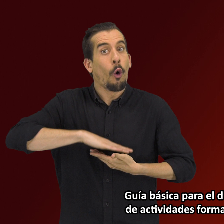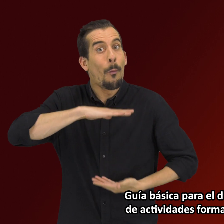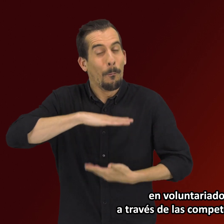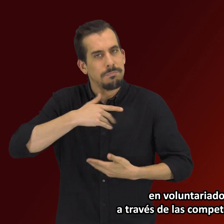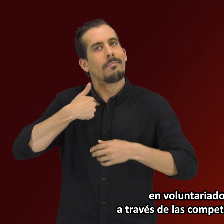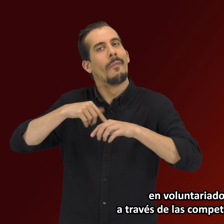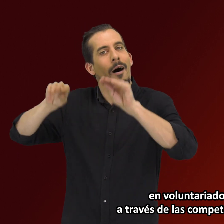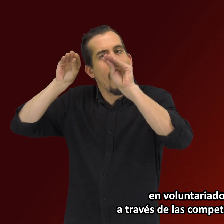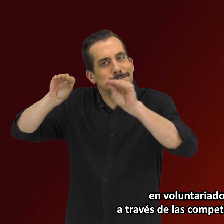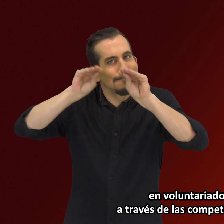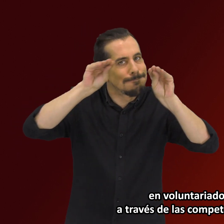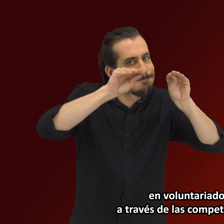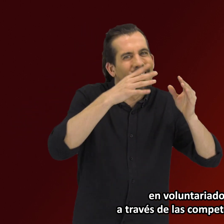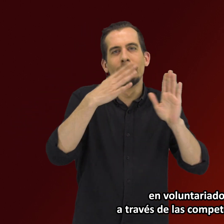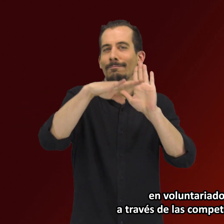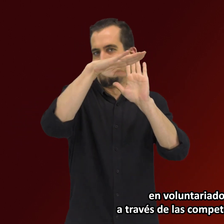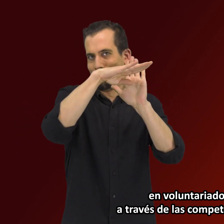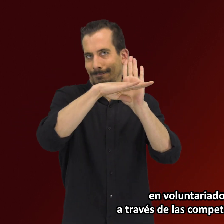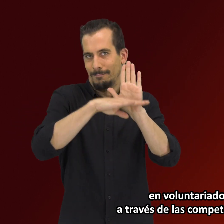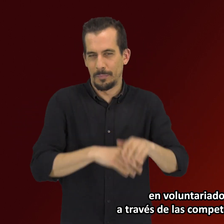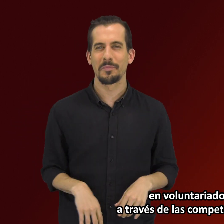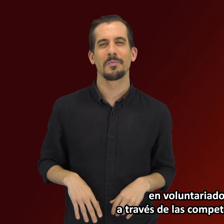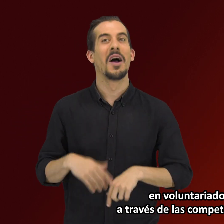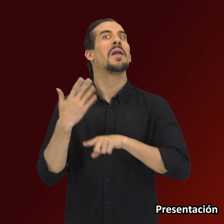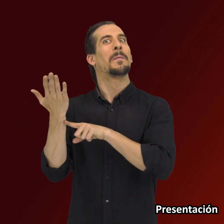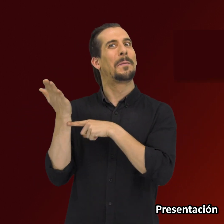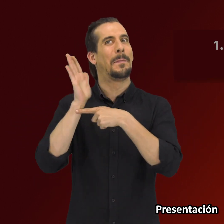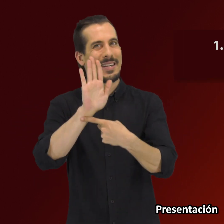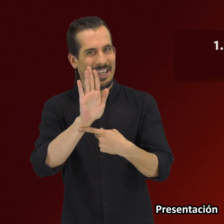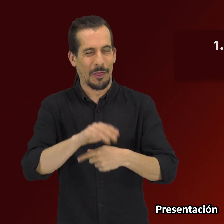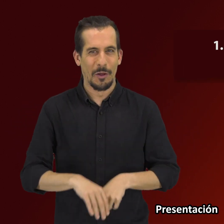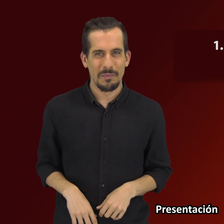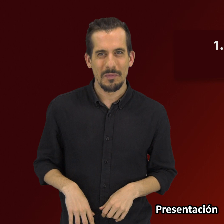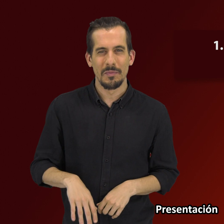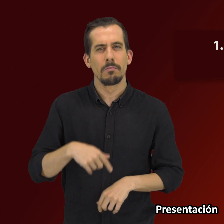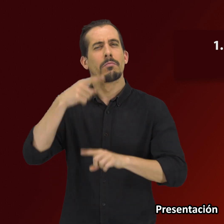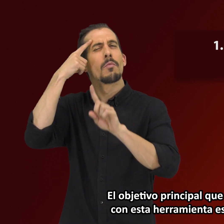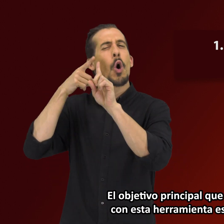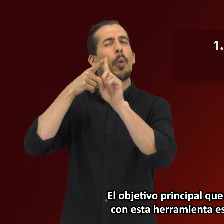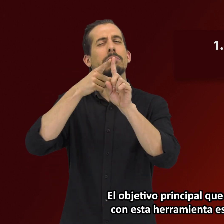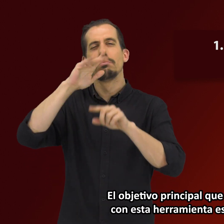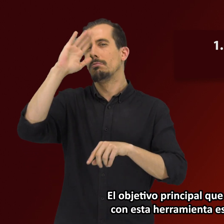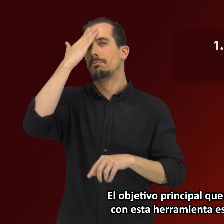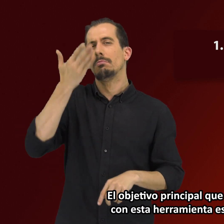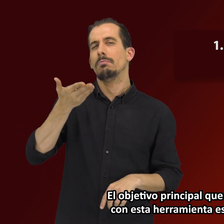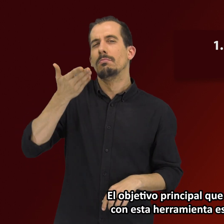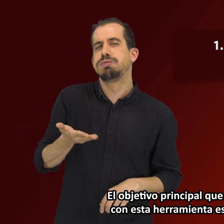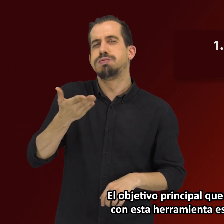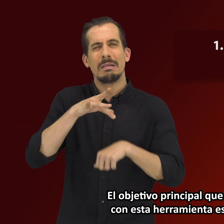actividades formativas en voluntariado a través de las competencias. 1. Presentación. El